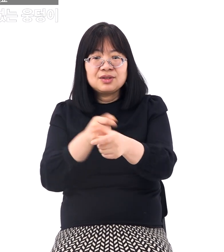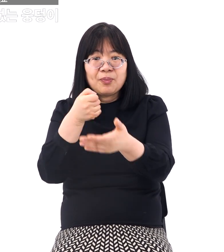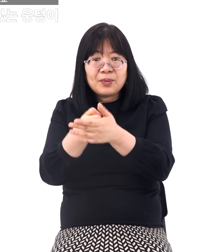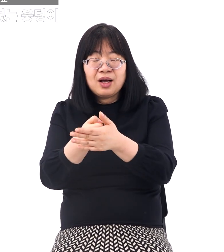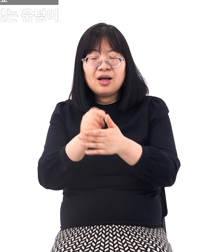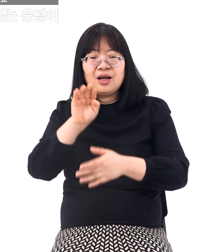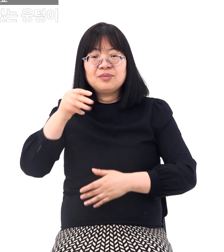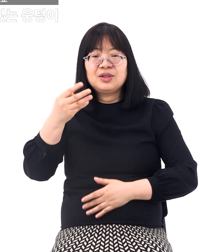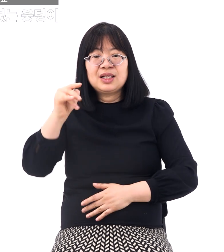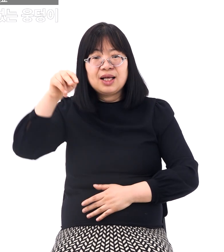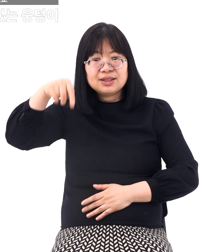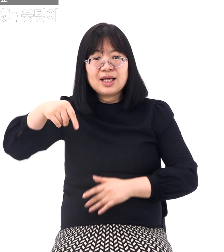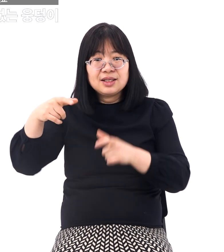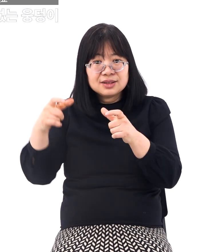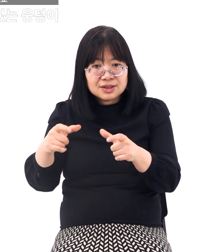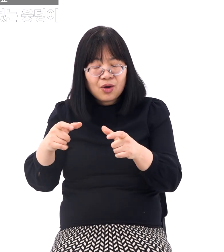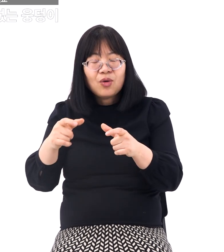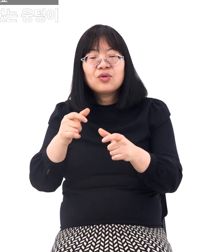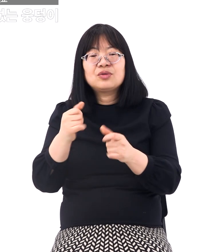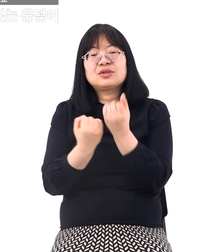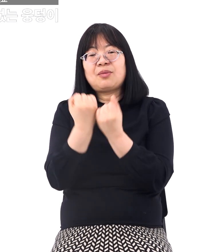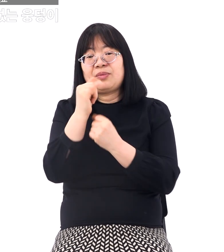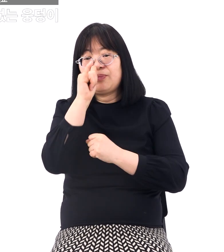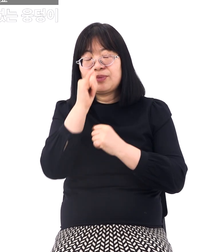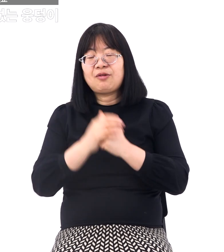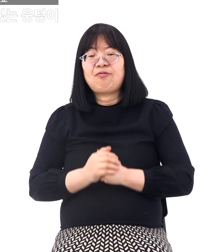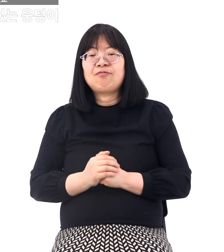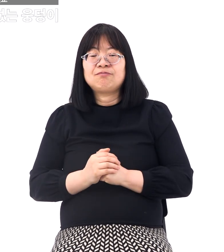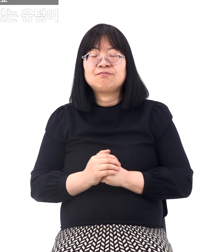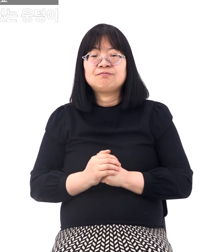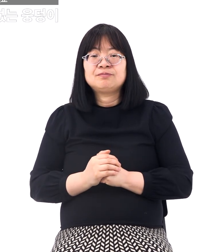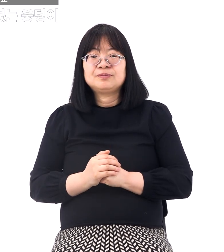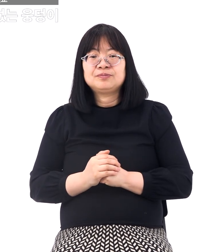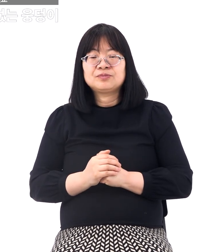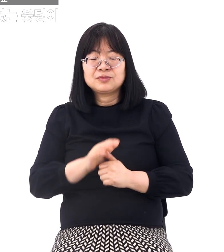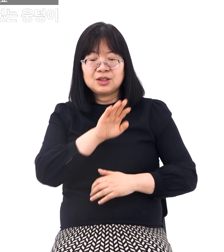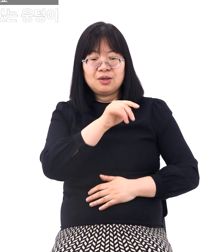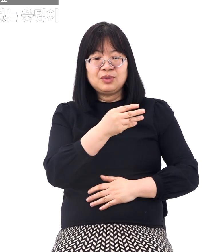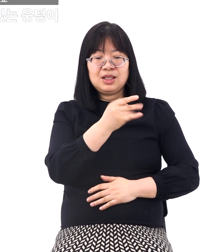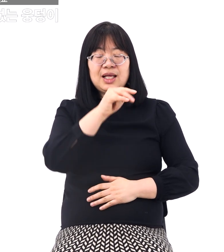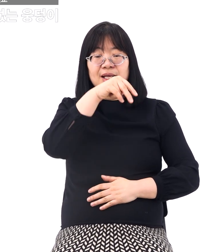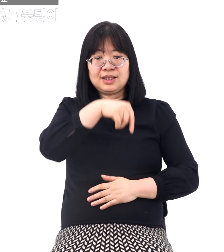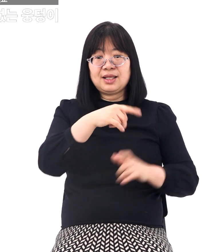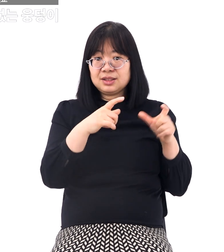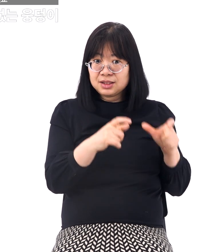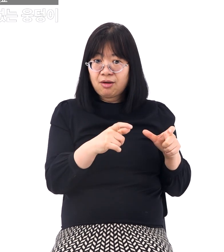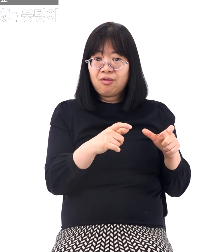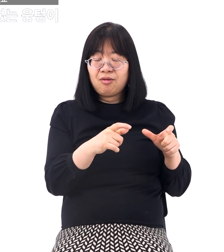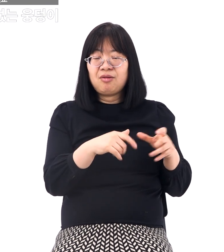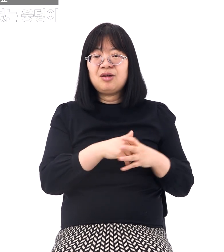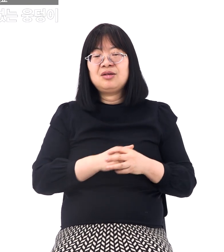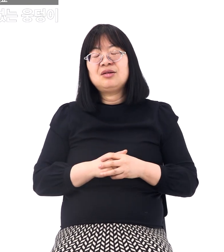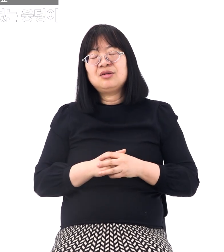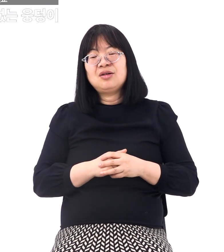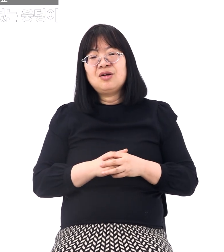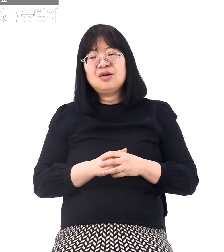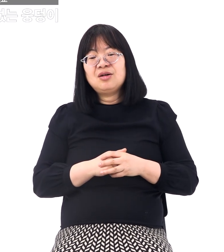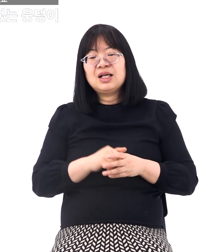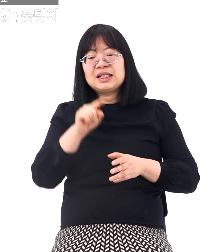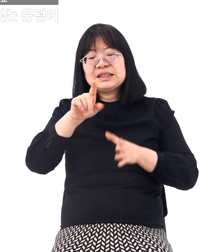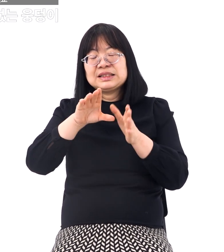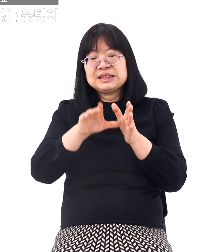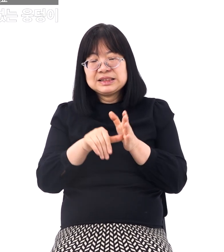지어서 블레셋 지역이라고 소개를 했어요. 자, 여러분, 이 블레셋 지역은 당시